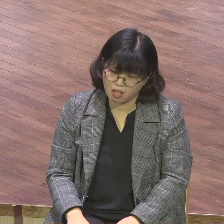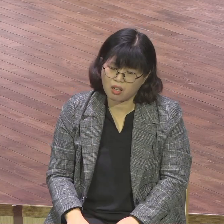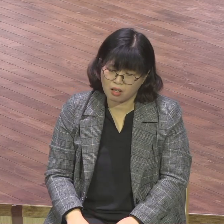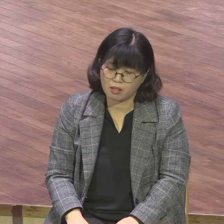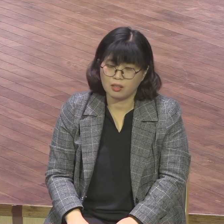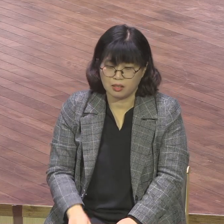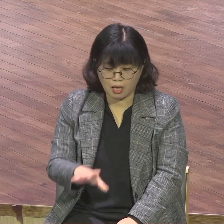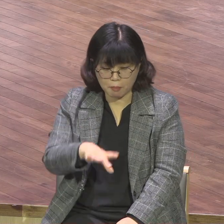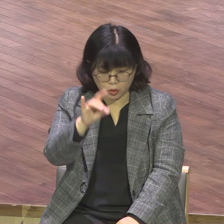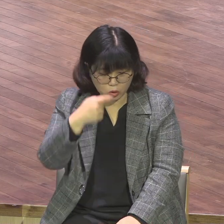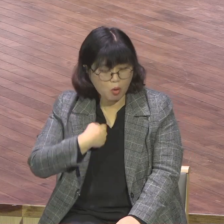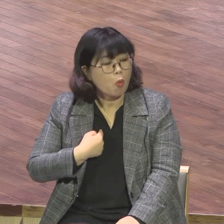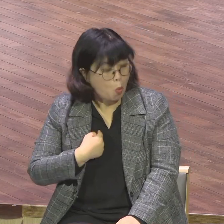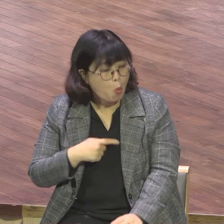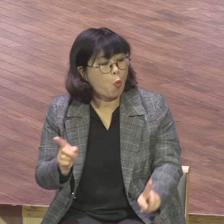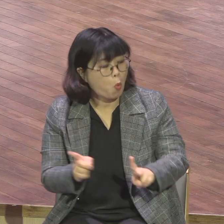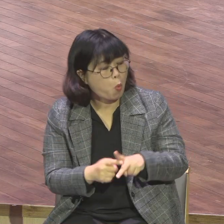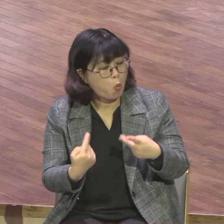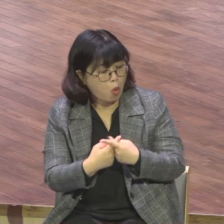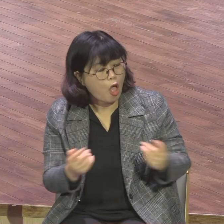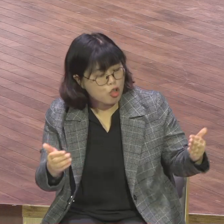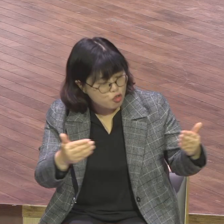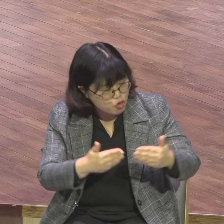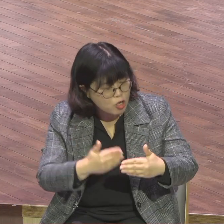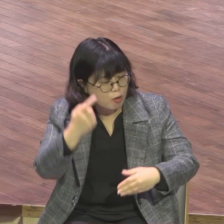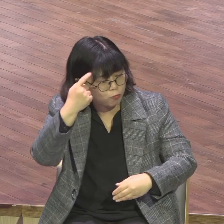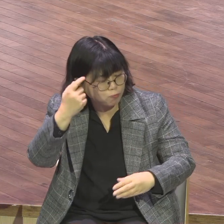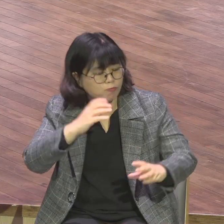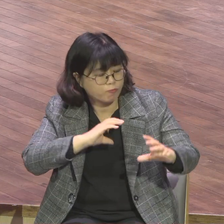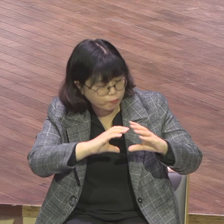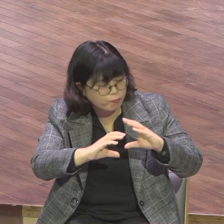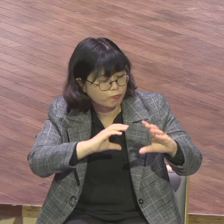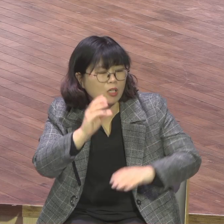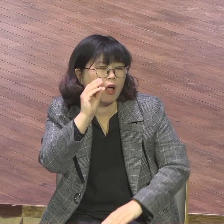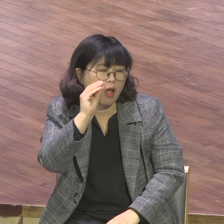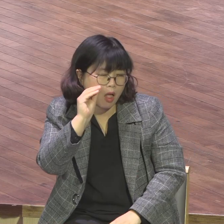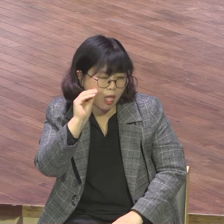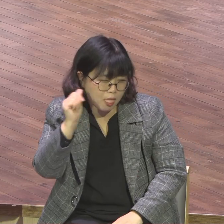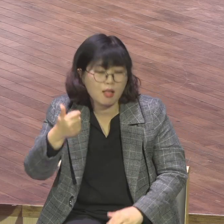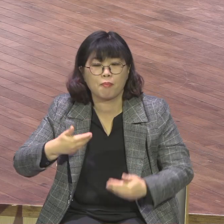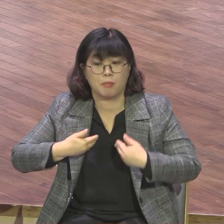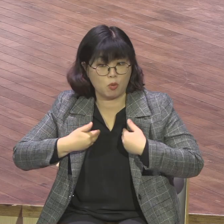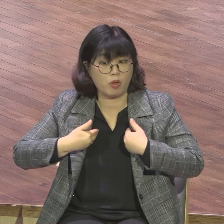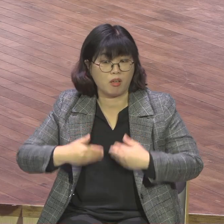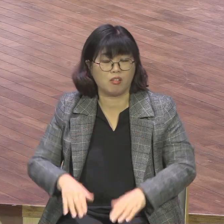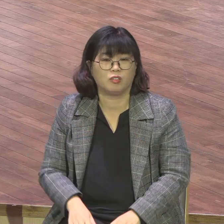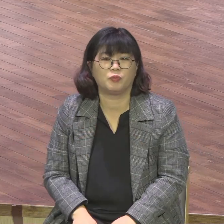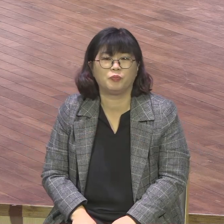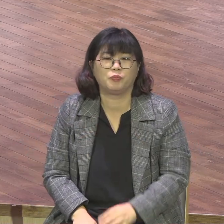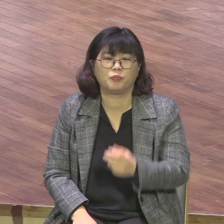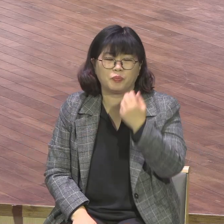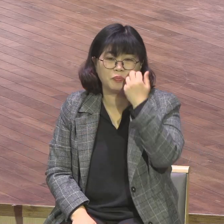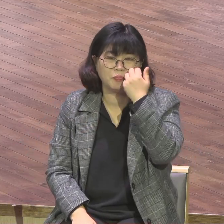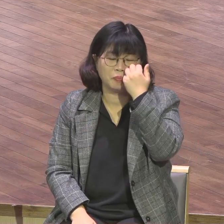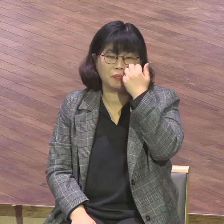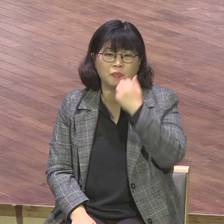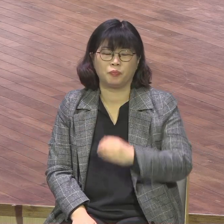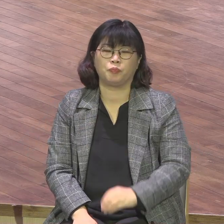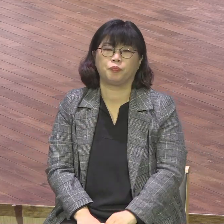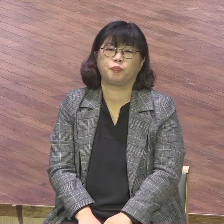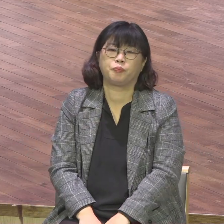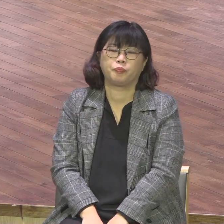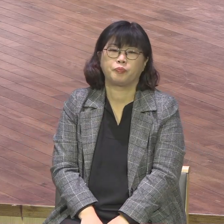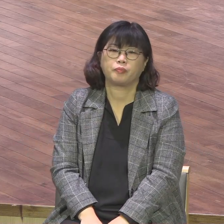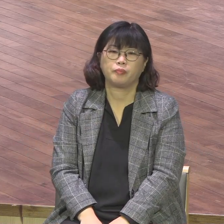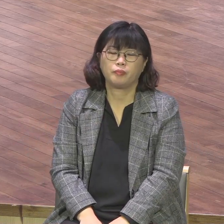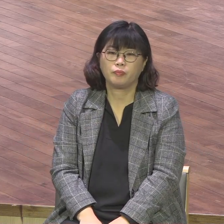대화가 가능해요. 사도 바울은 부모가 자녀에게 전해야 할 영적 미션이 있는데 그것이 자녀를